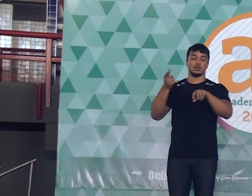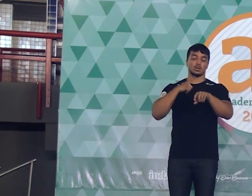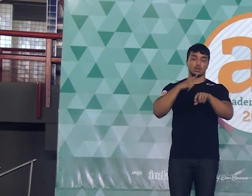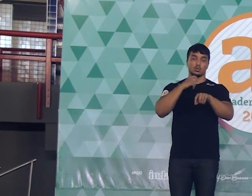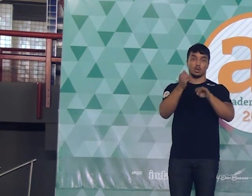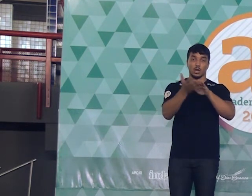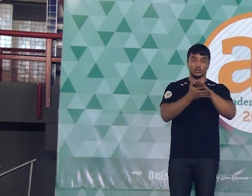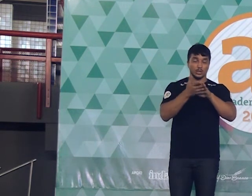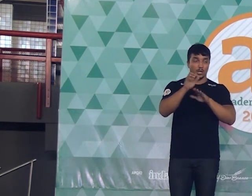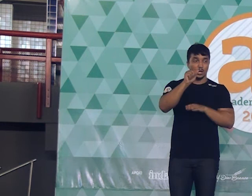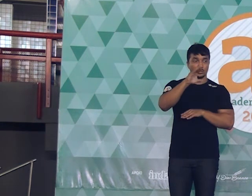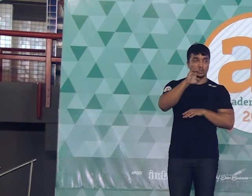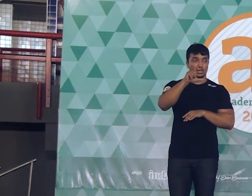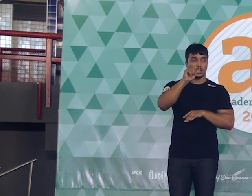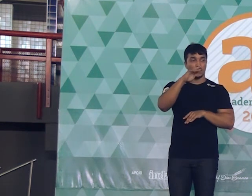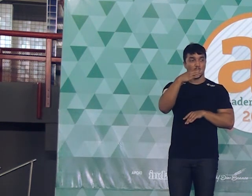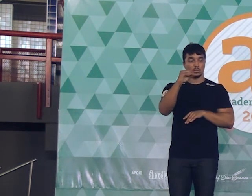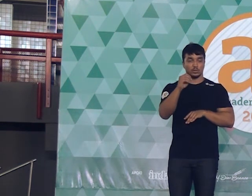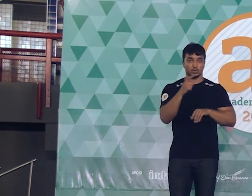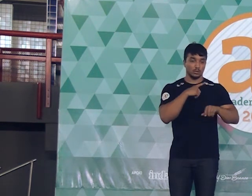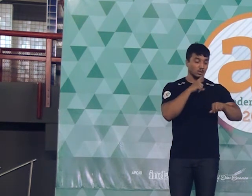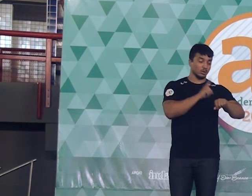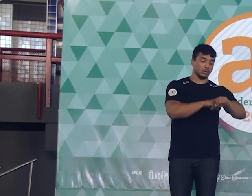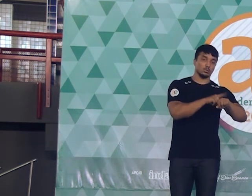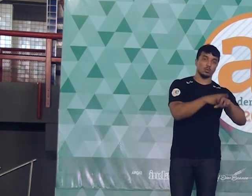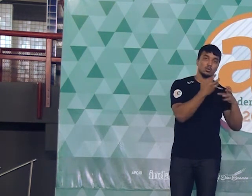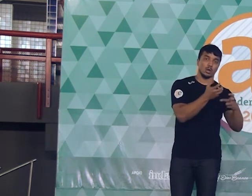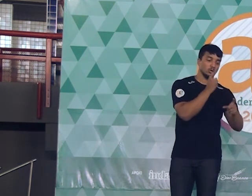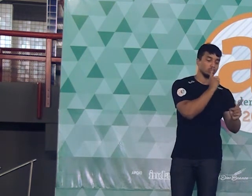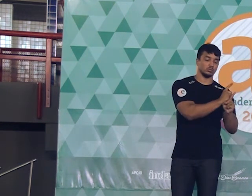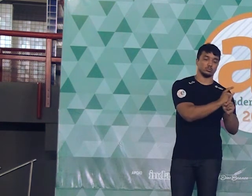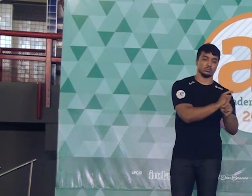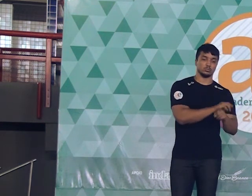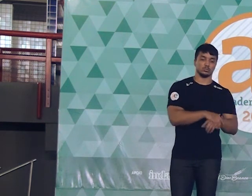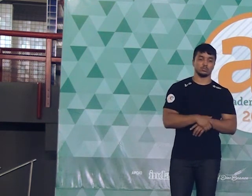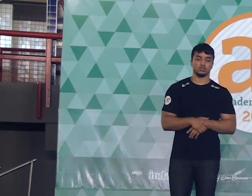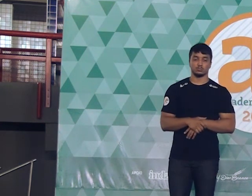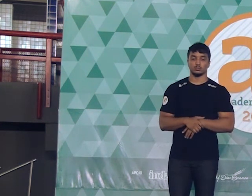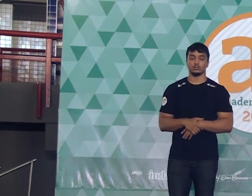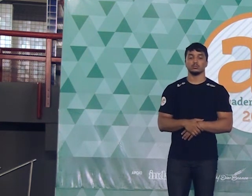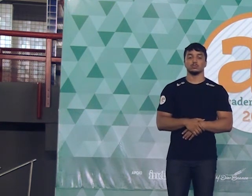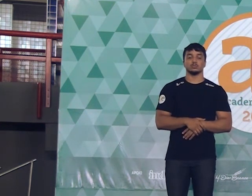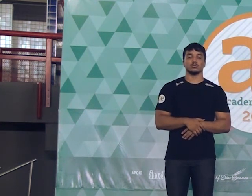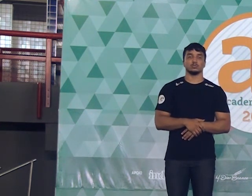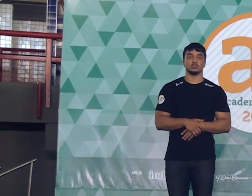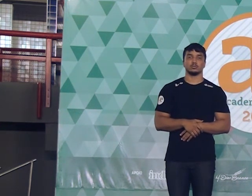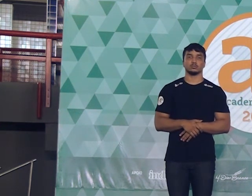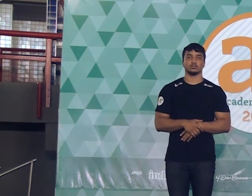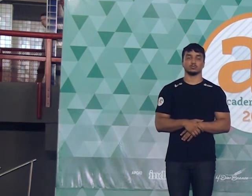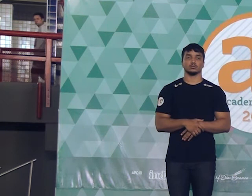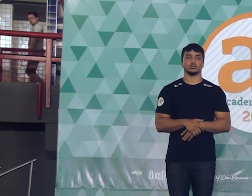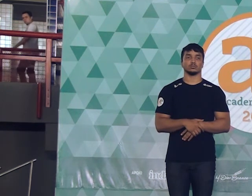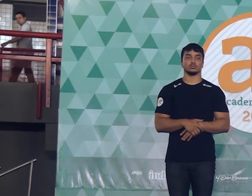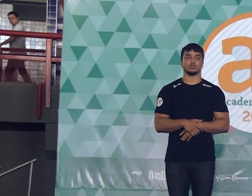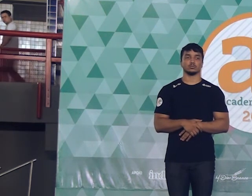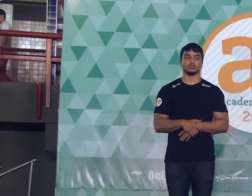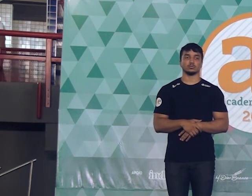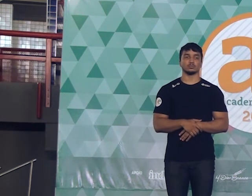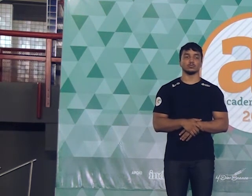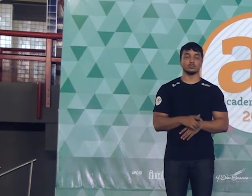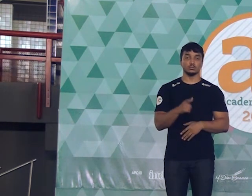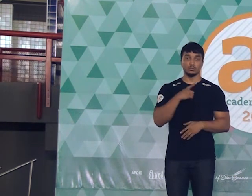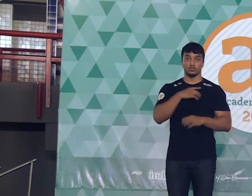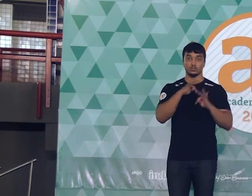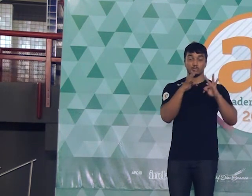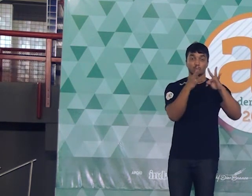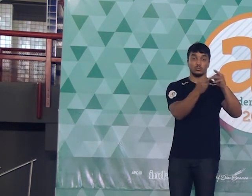tenho aceleração, eu quero tempo. Espaço, aceleração e tempo, eu tenho tudo. Quando eu